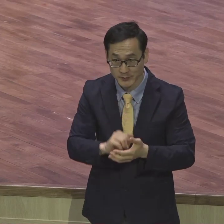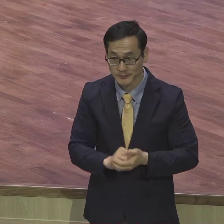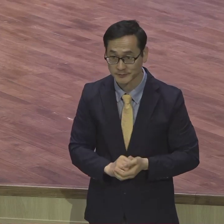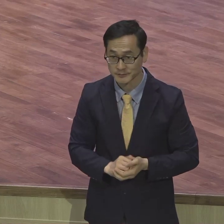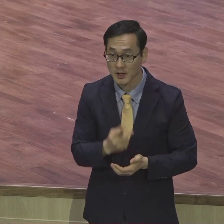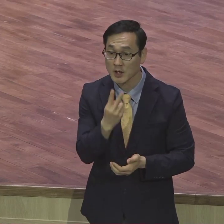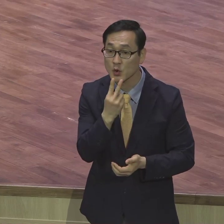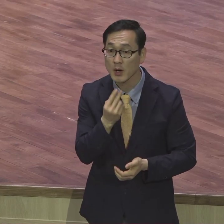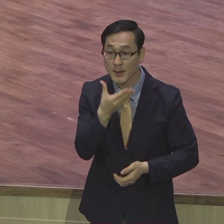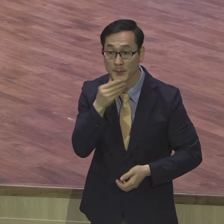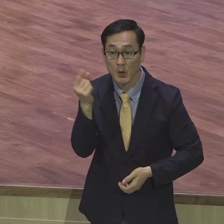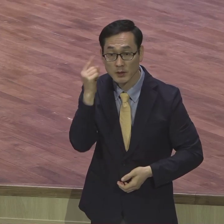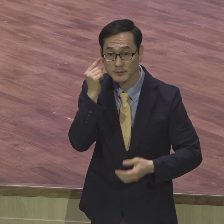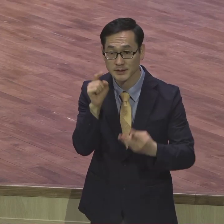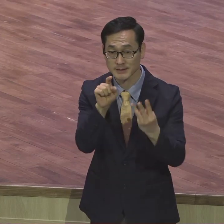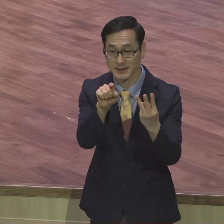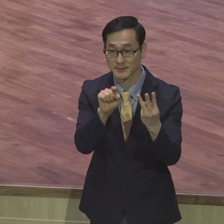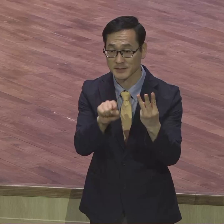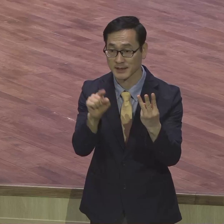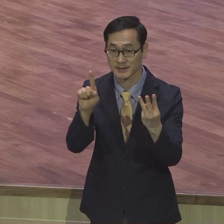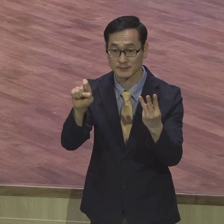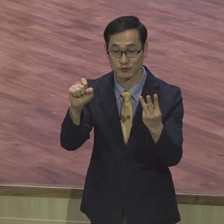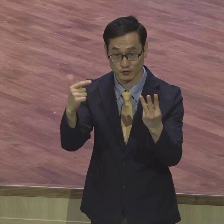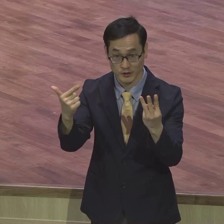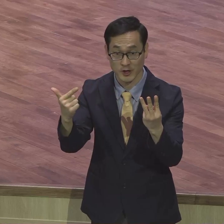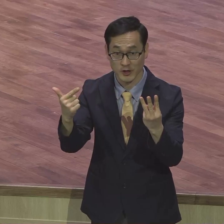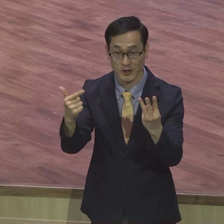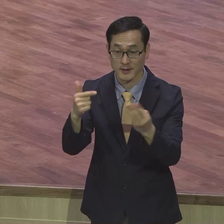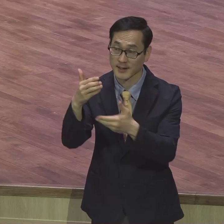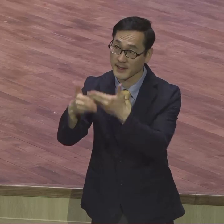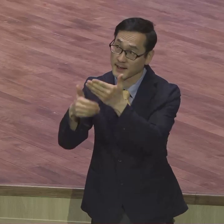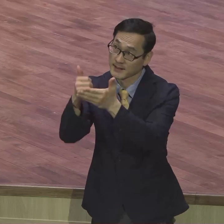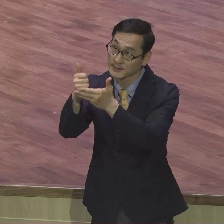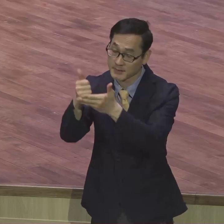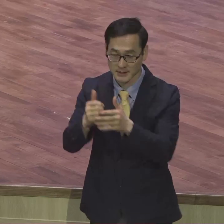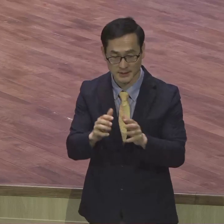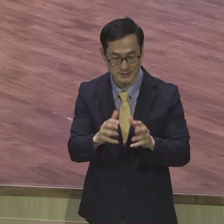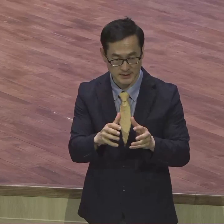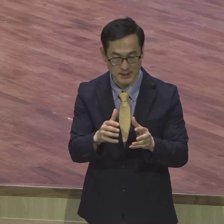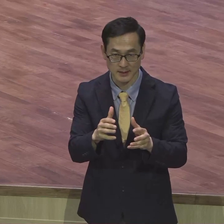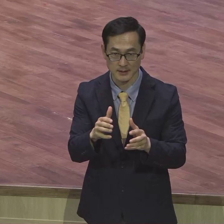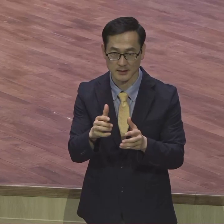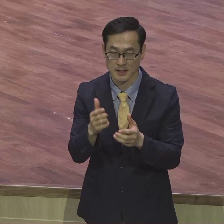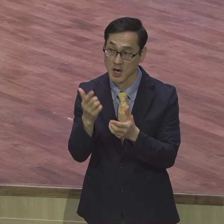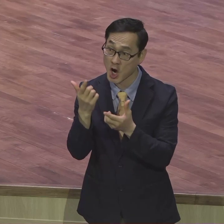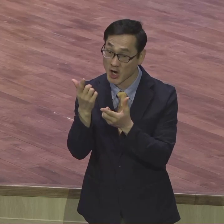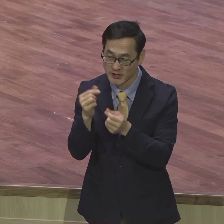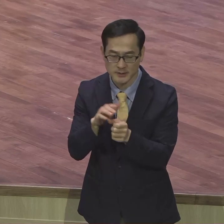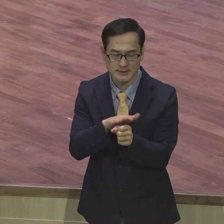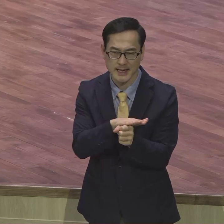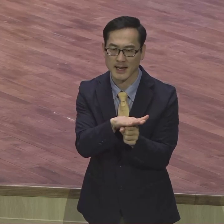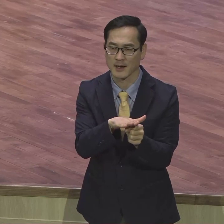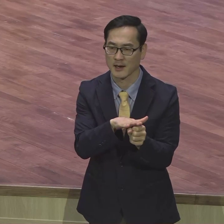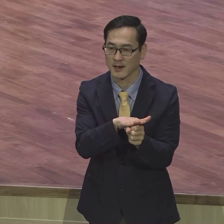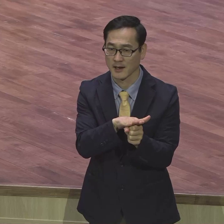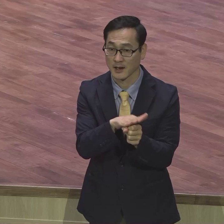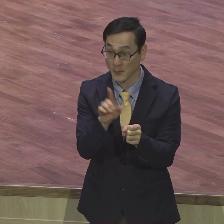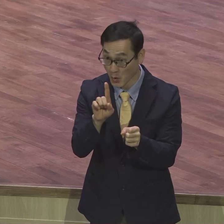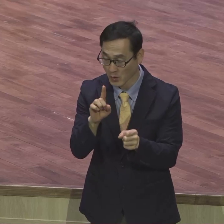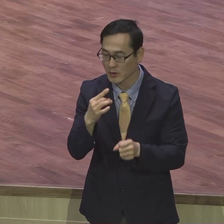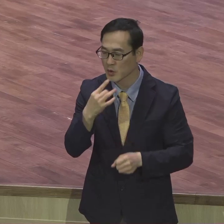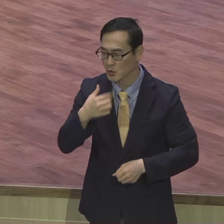요한복음 3장 16절입니다. 하나님이 세상을 이처럼 사랑하사 독생자를